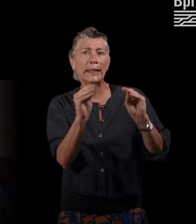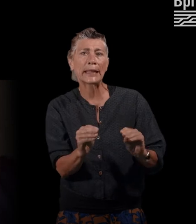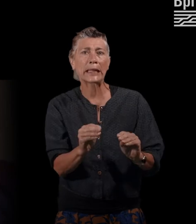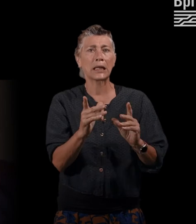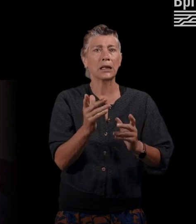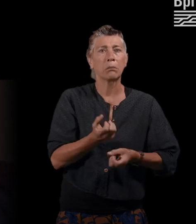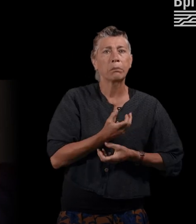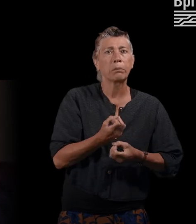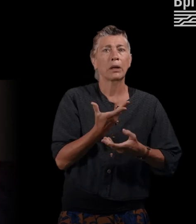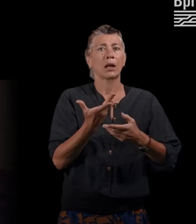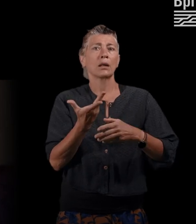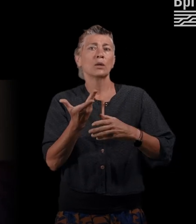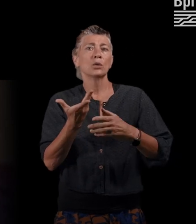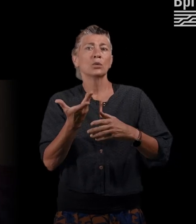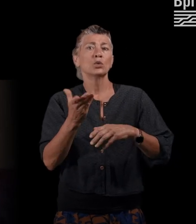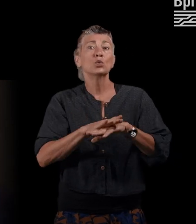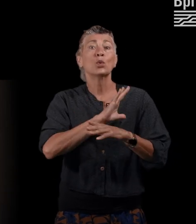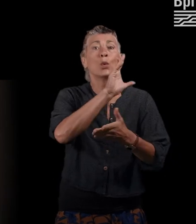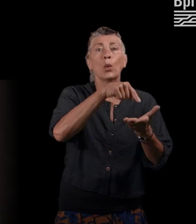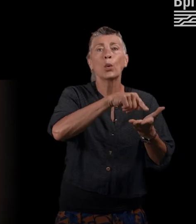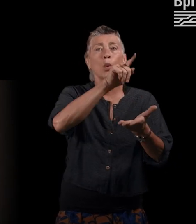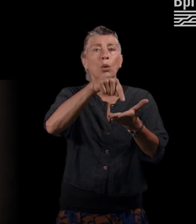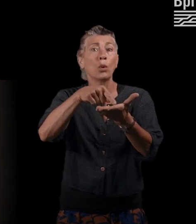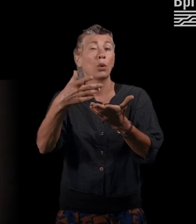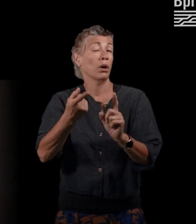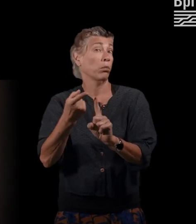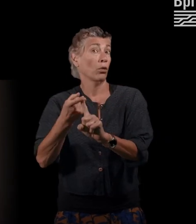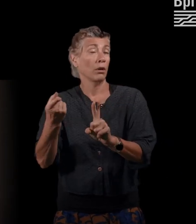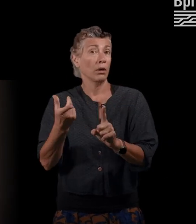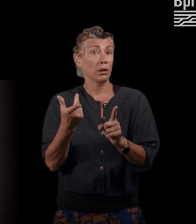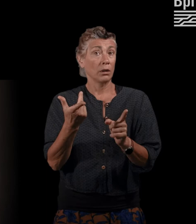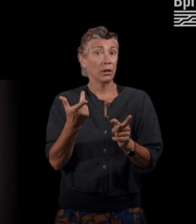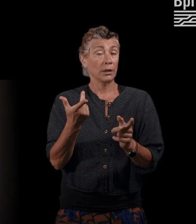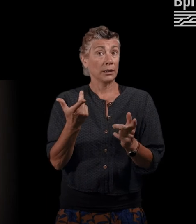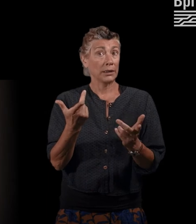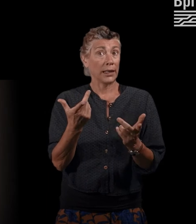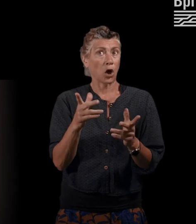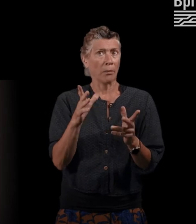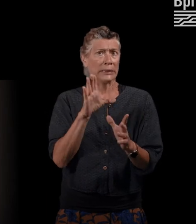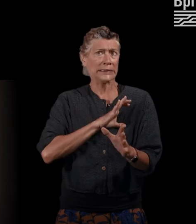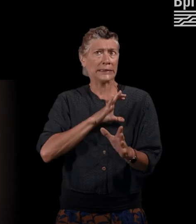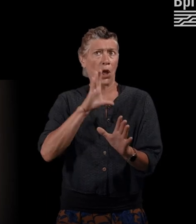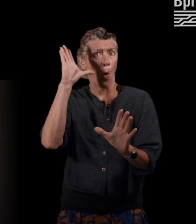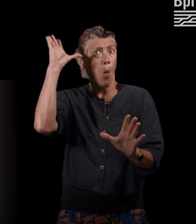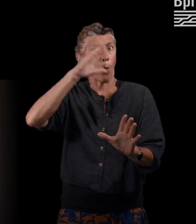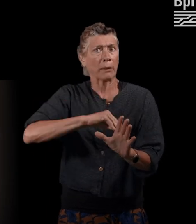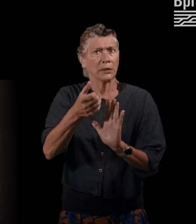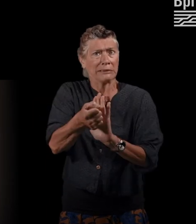parlez des lieux qui ont été aussi importants et ralentir cet oubli.